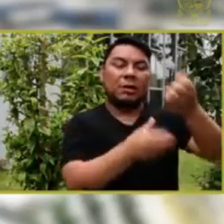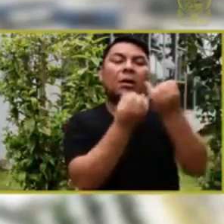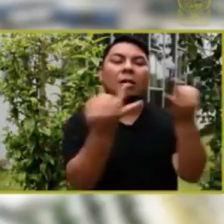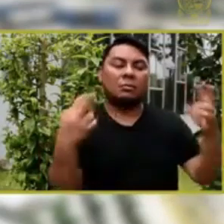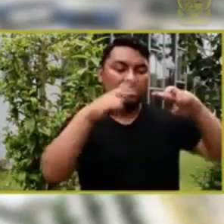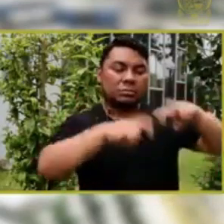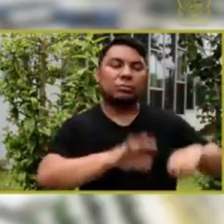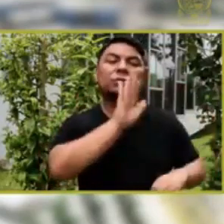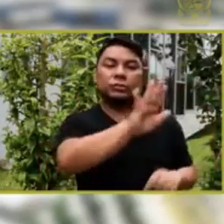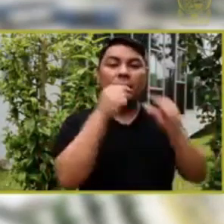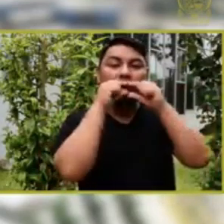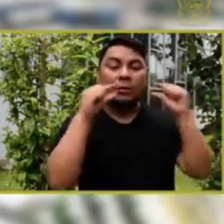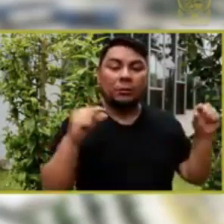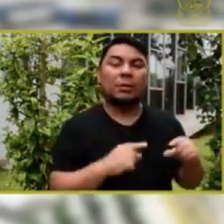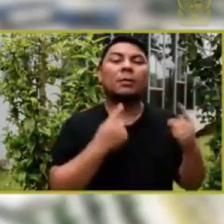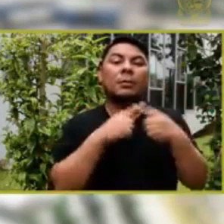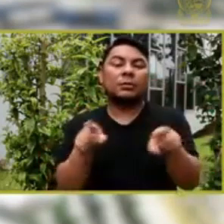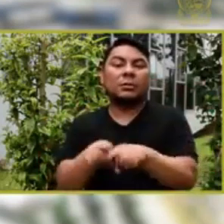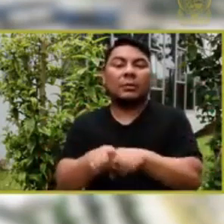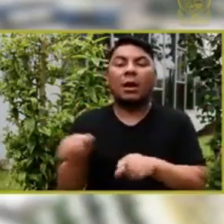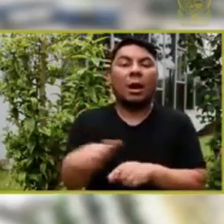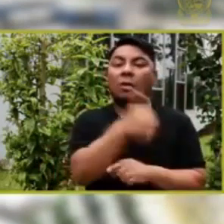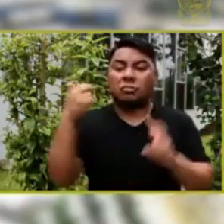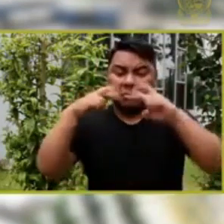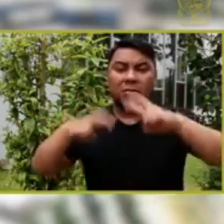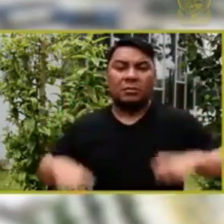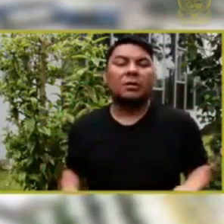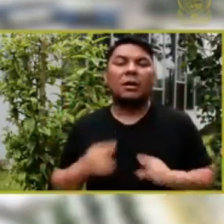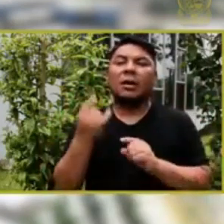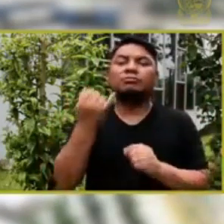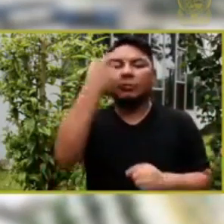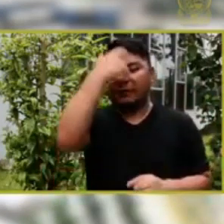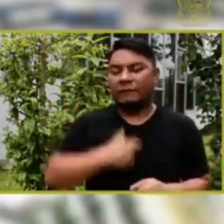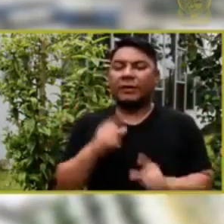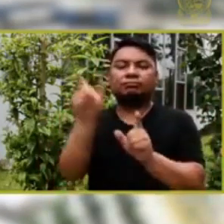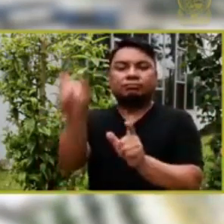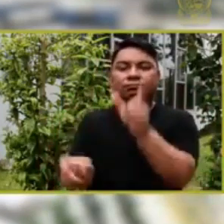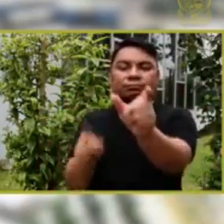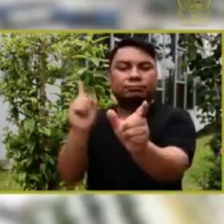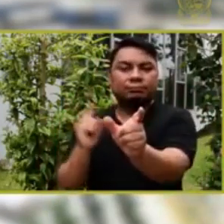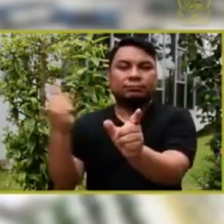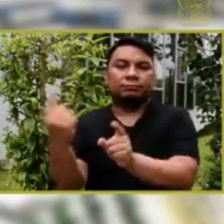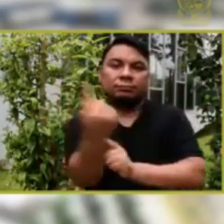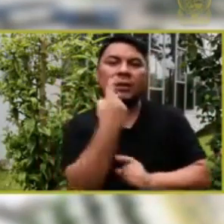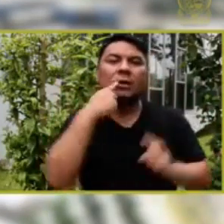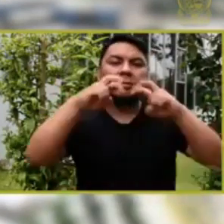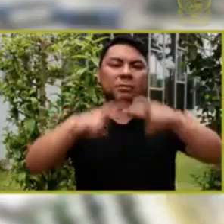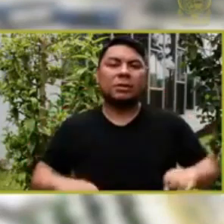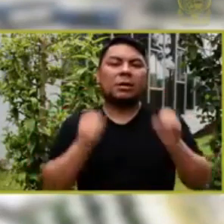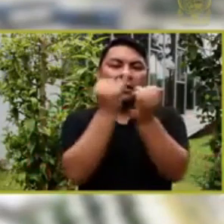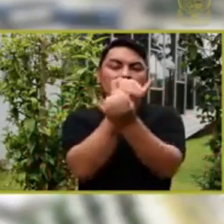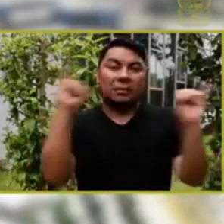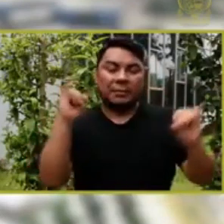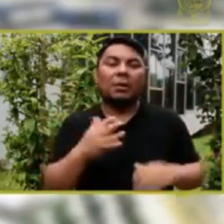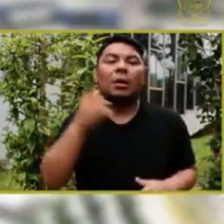propiamente y viene desarrollando algunos aspectos de su gramática. Pero también hay otras investigaciones que son realizadas